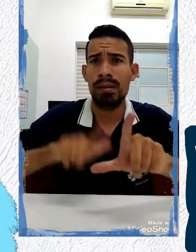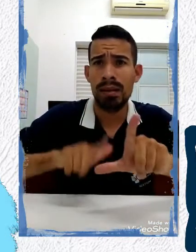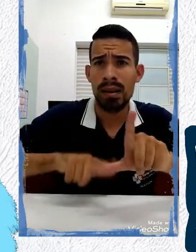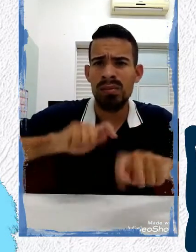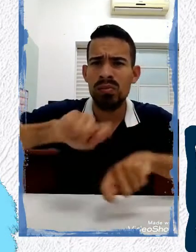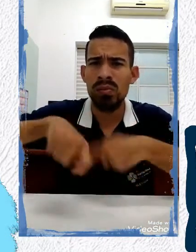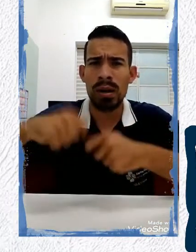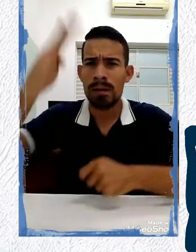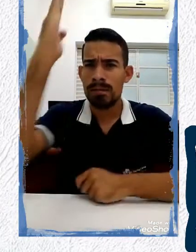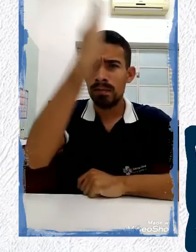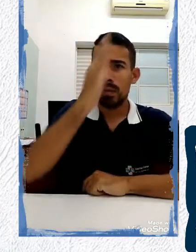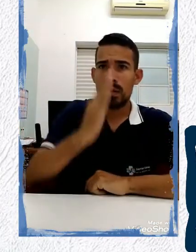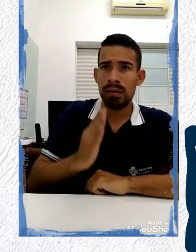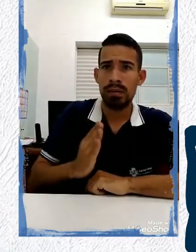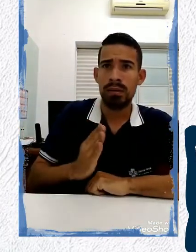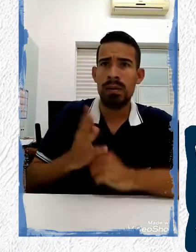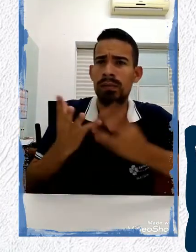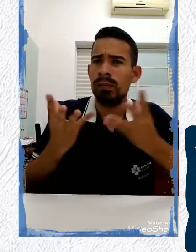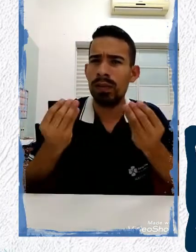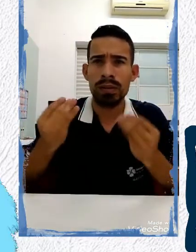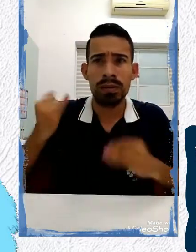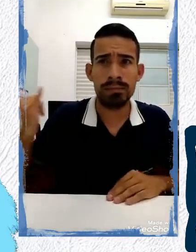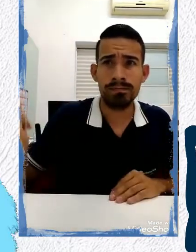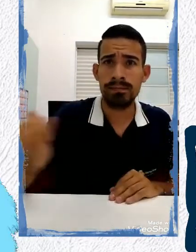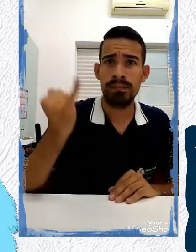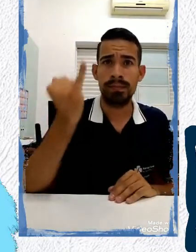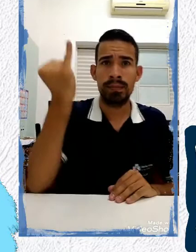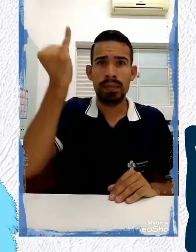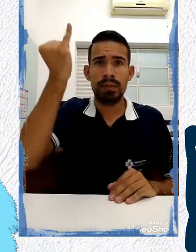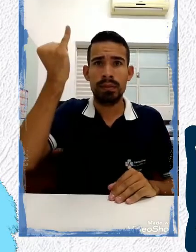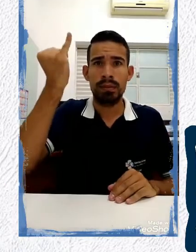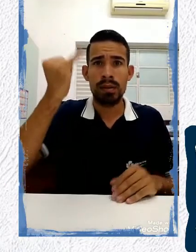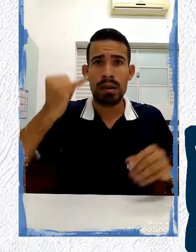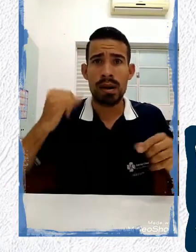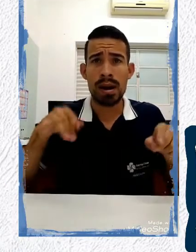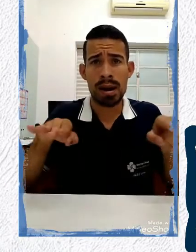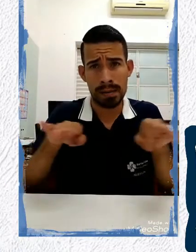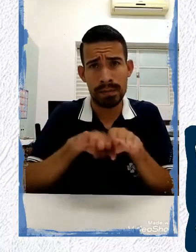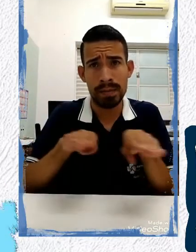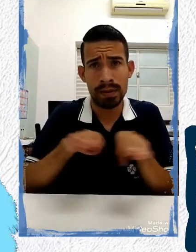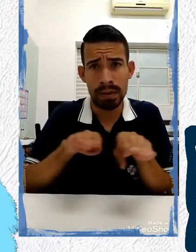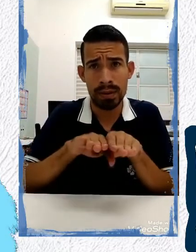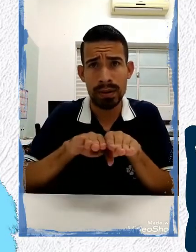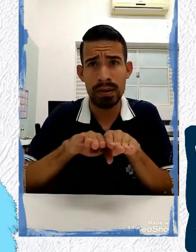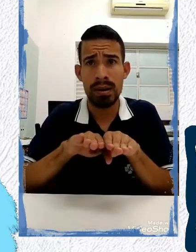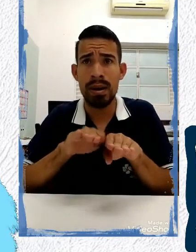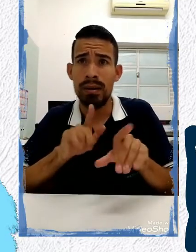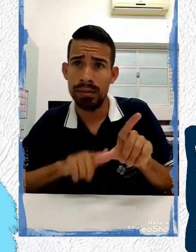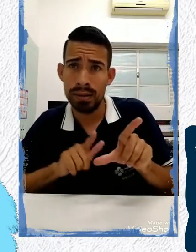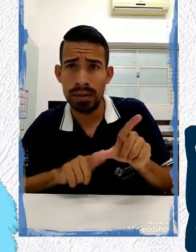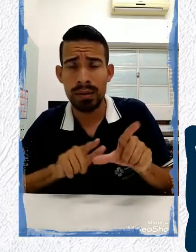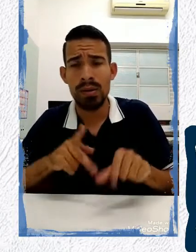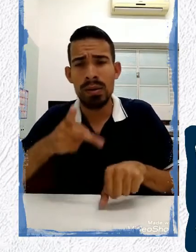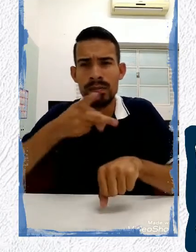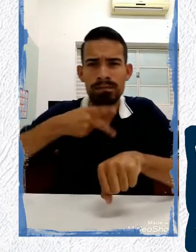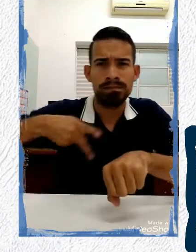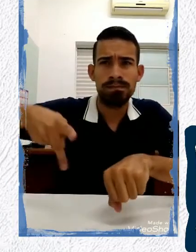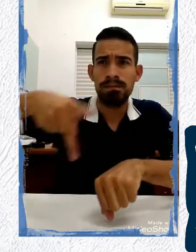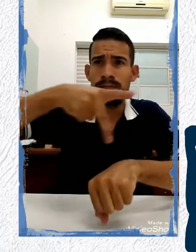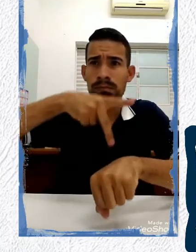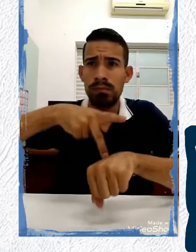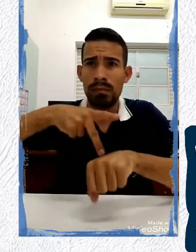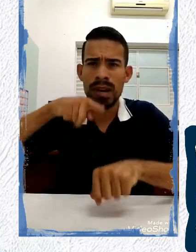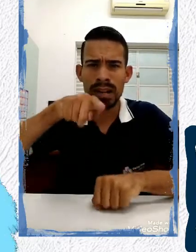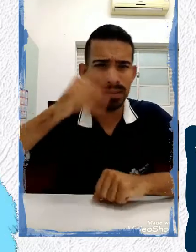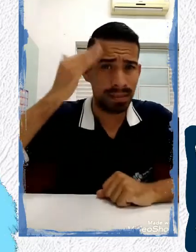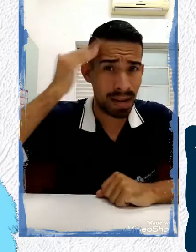Para os surdos, a língua de sinais do Brasil, a Libras, é muito importante. Também